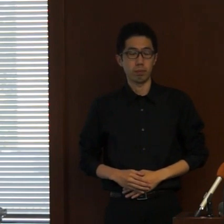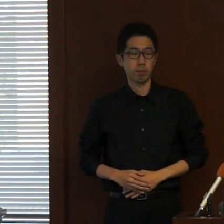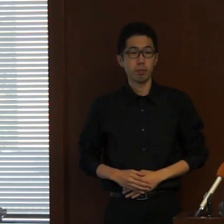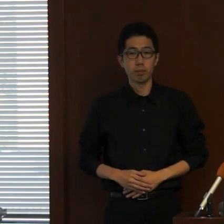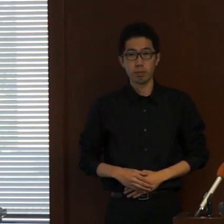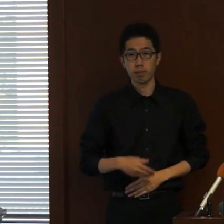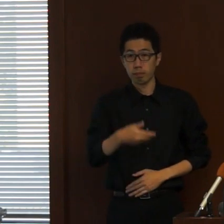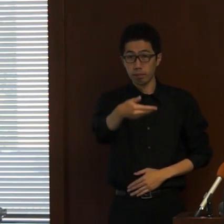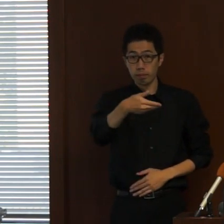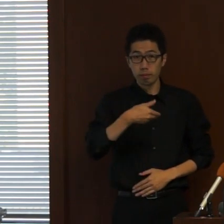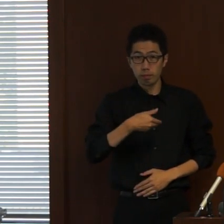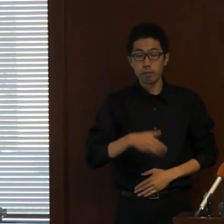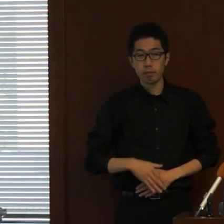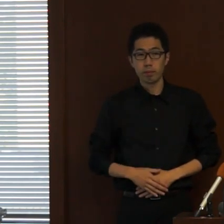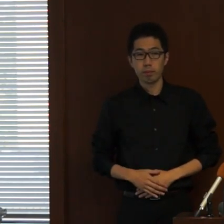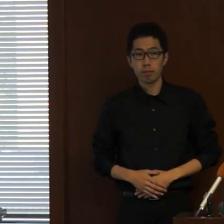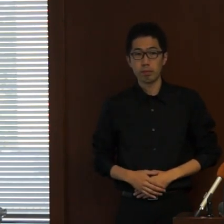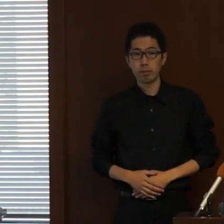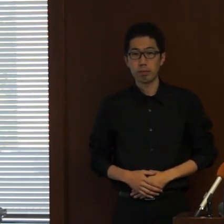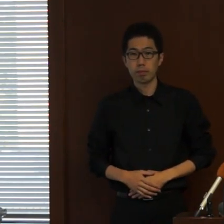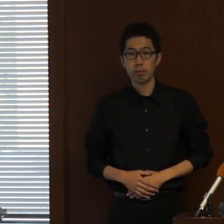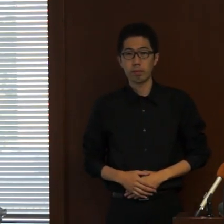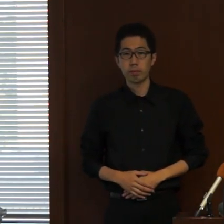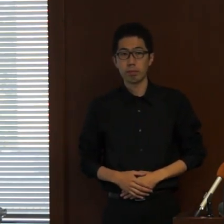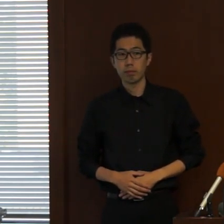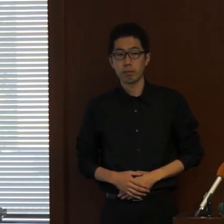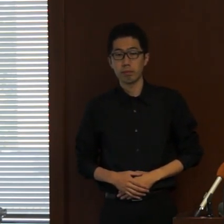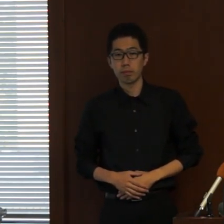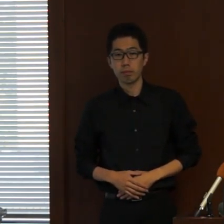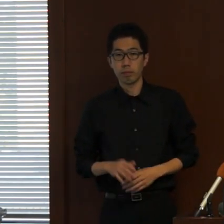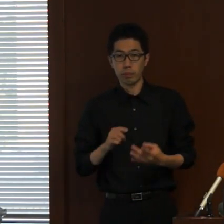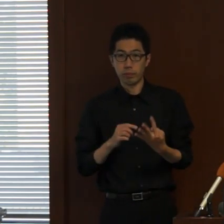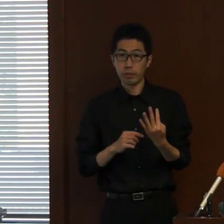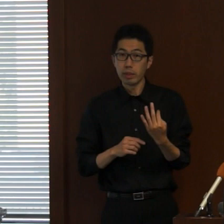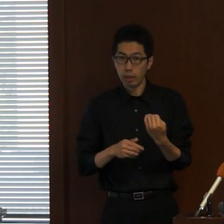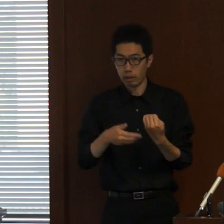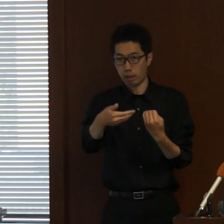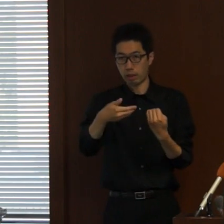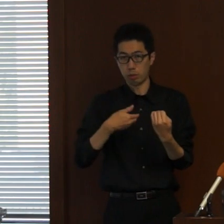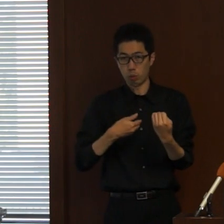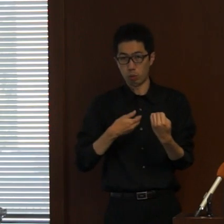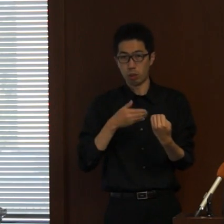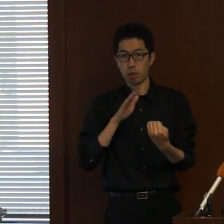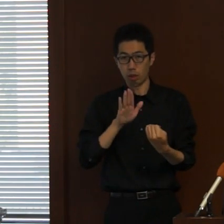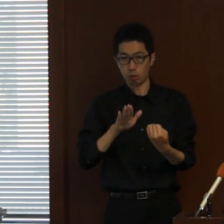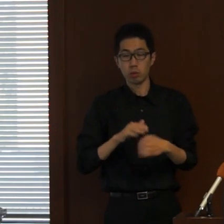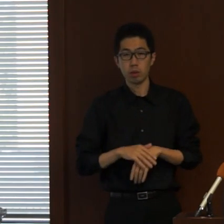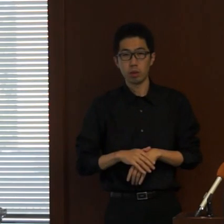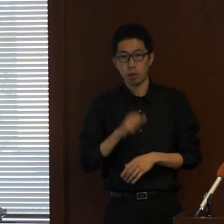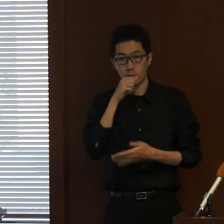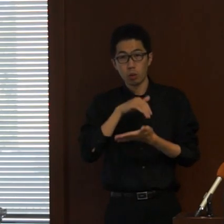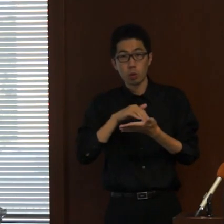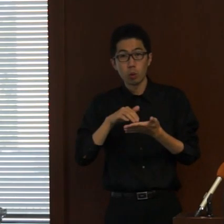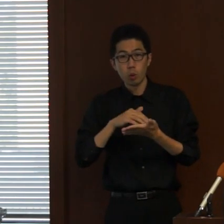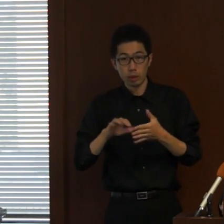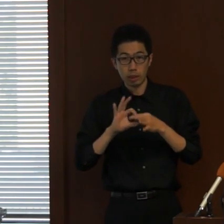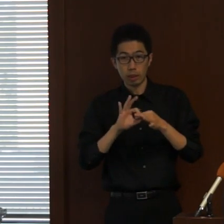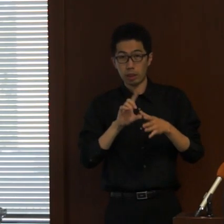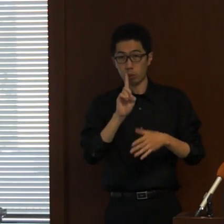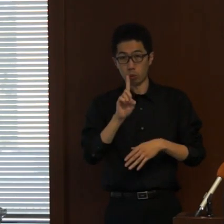。幹事社共同通信の日賀です。 何点か、質問させてください。予算関係で1点なんですけれ